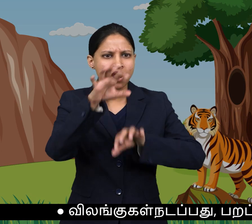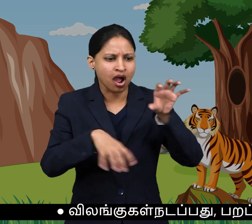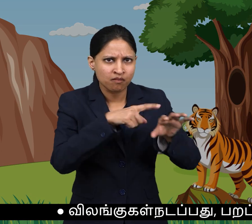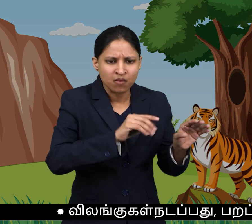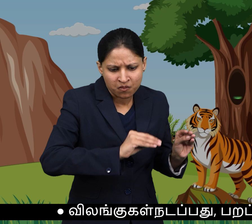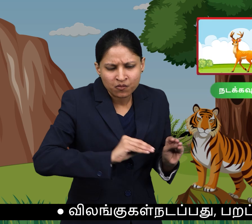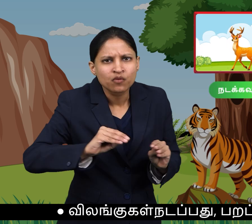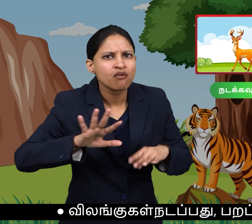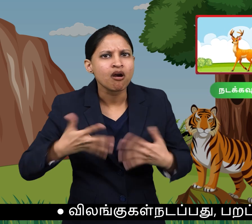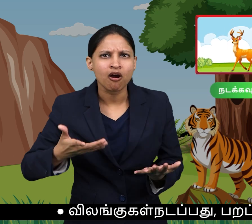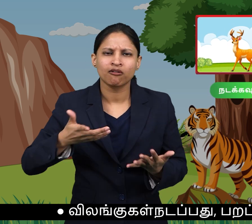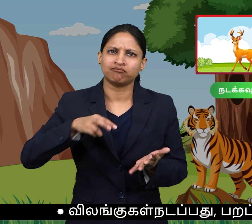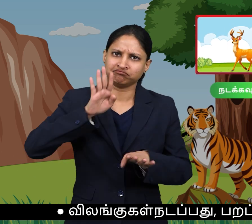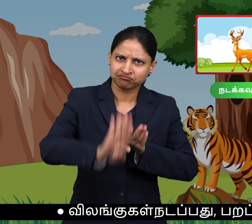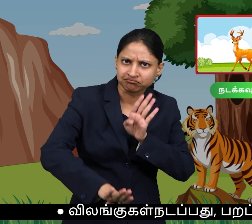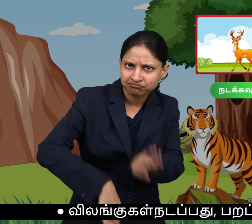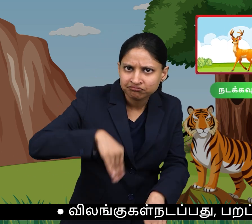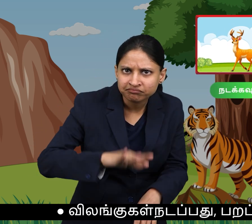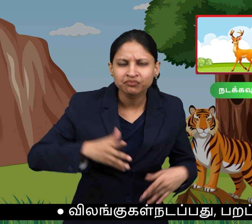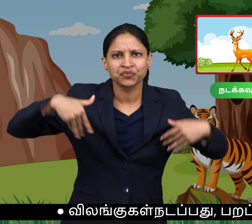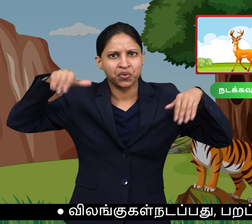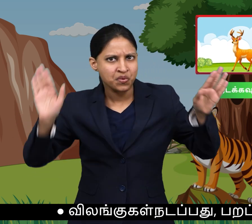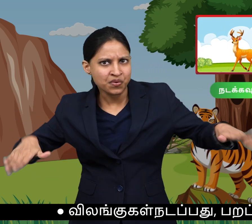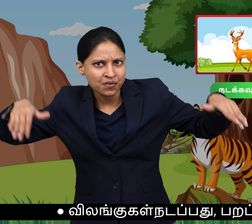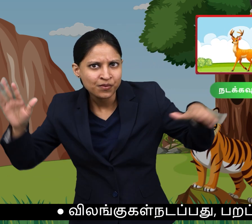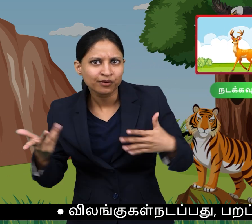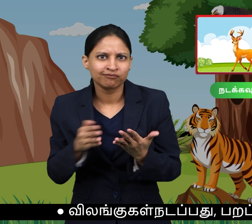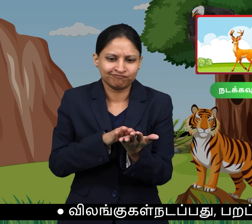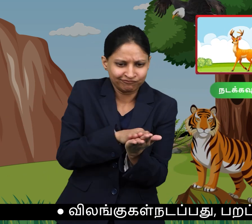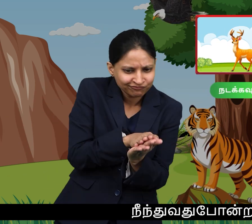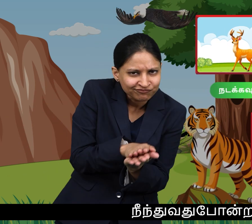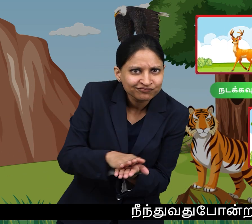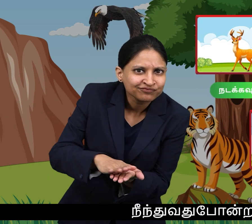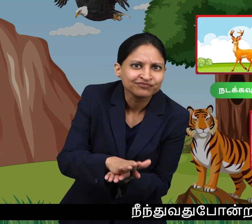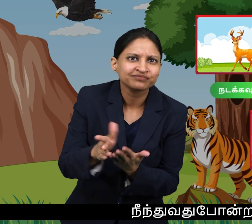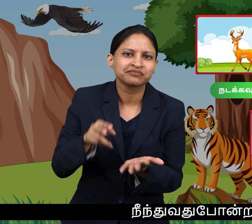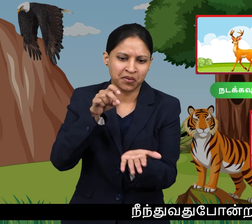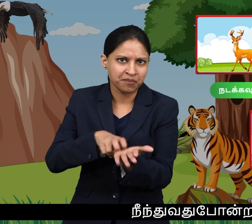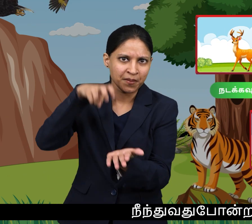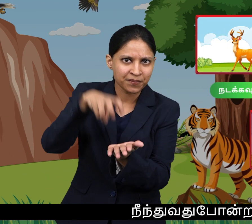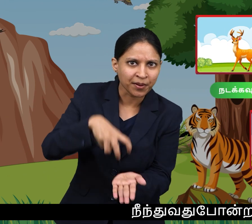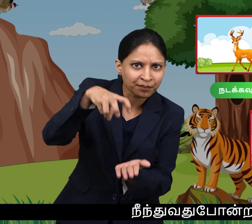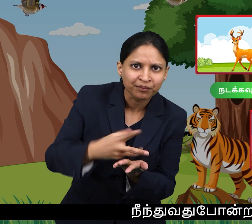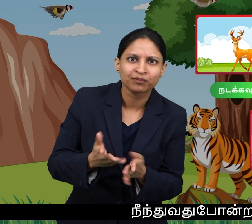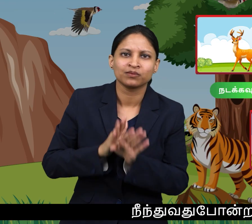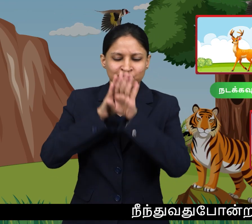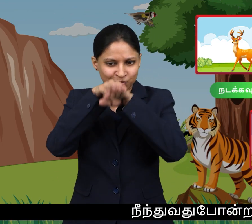விலங்குகள் நடப்பது, பறப்பது, ஊர்ந்து செல்வது, குதிப்பது, நீந்துவது போன்றவற்றின் மூலம் நகரும்.